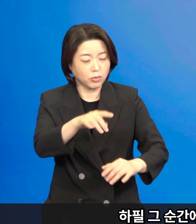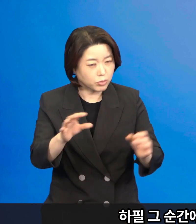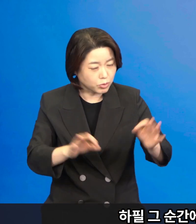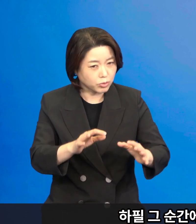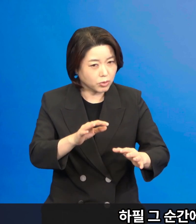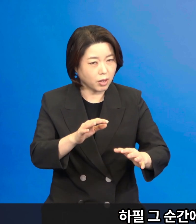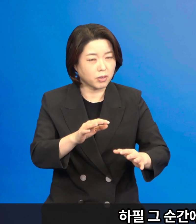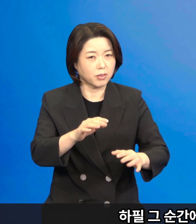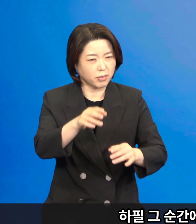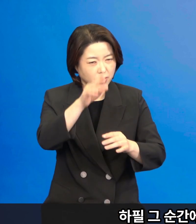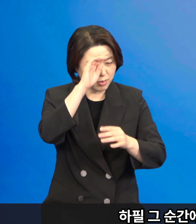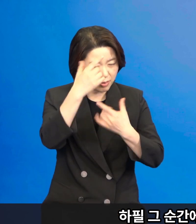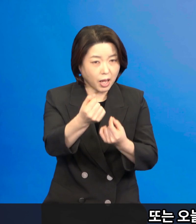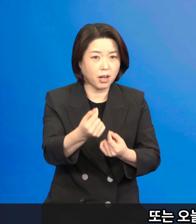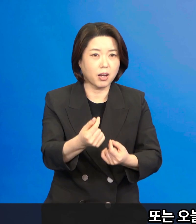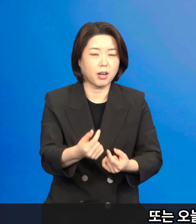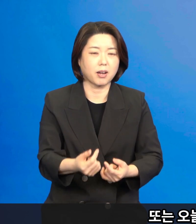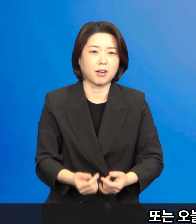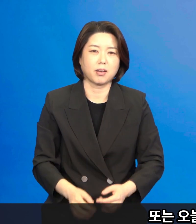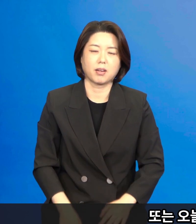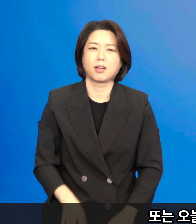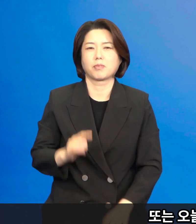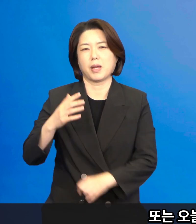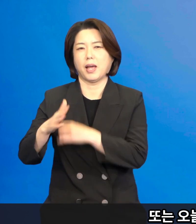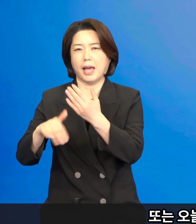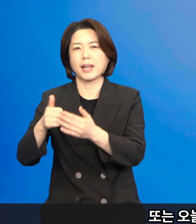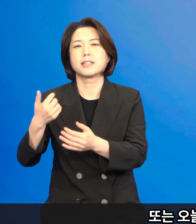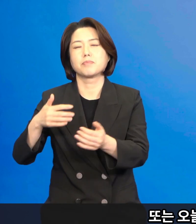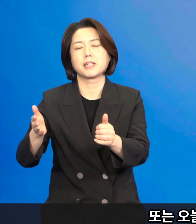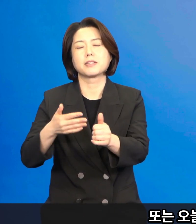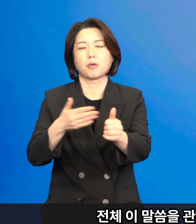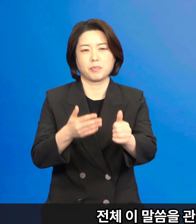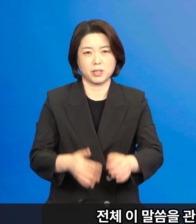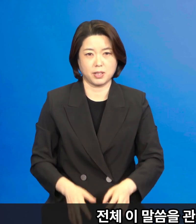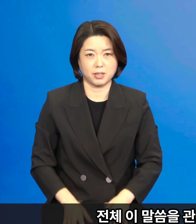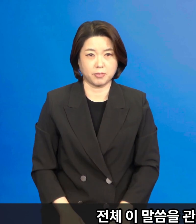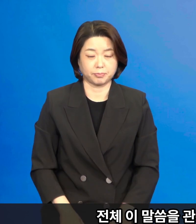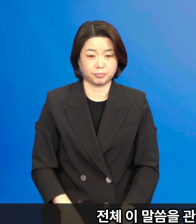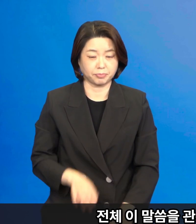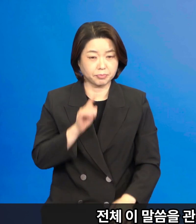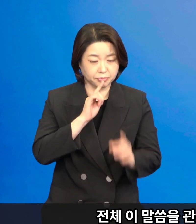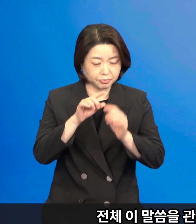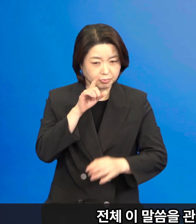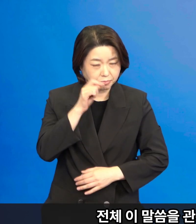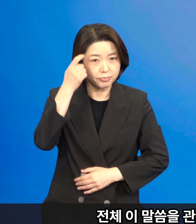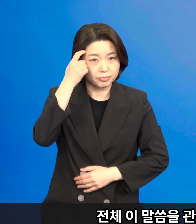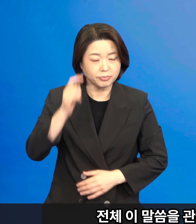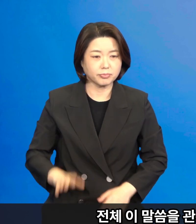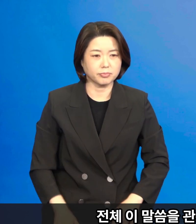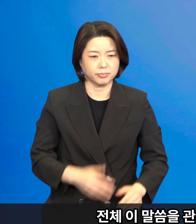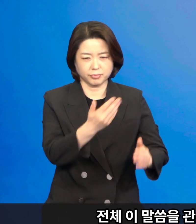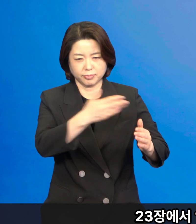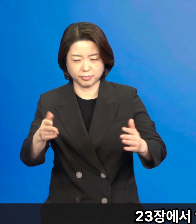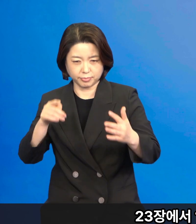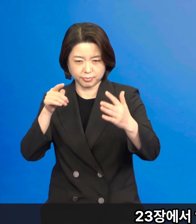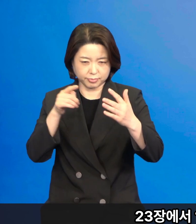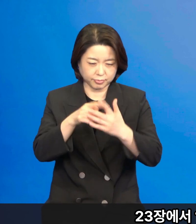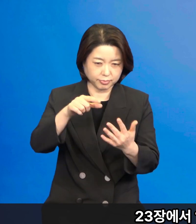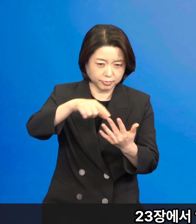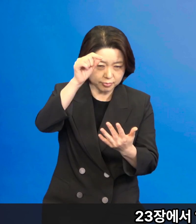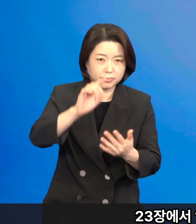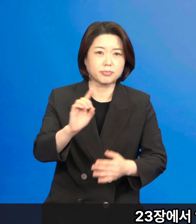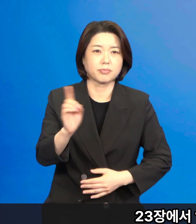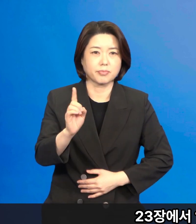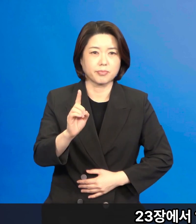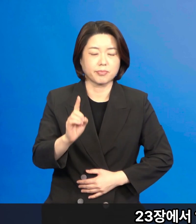하나님의 섭리였습니다. 저는 오늘 말씀을 묵상하며 전체 이 말씀을 관통하는 구절을 하나 꼽으라면